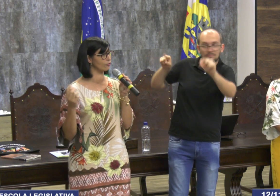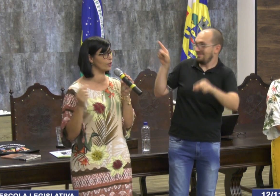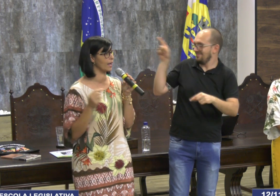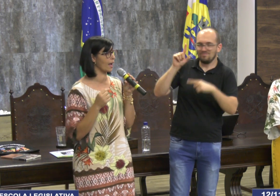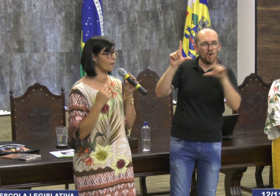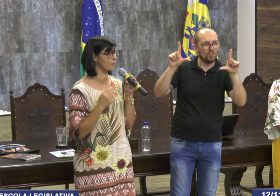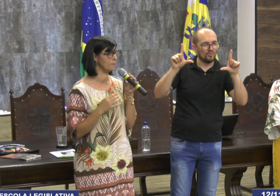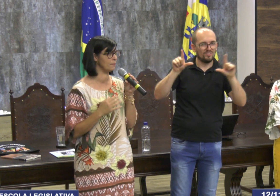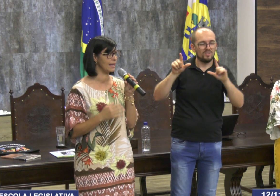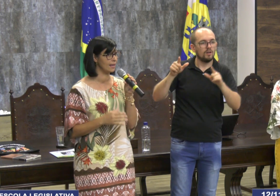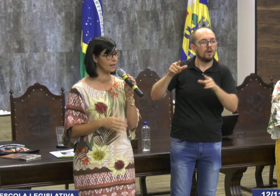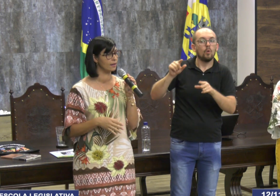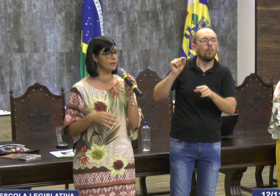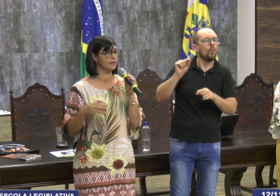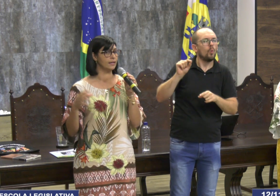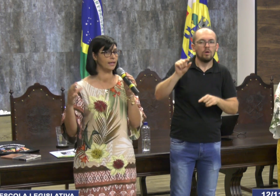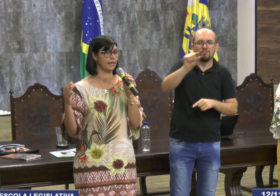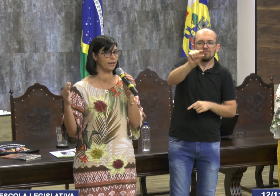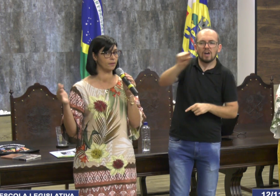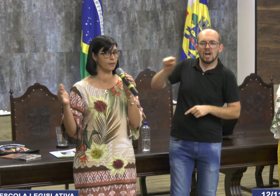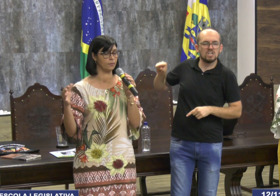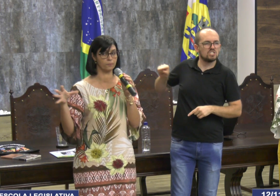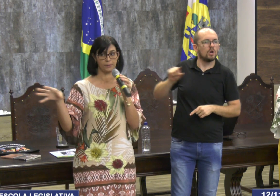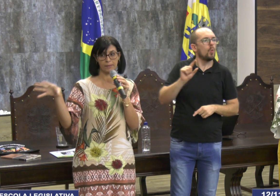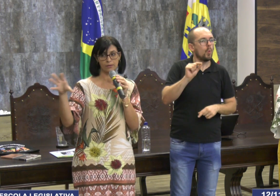faixa foi a primeiro